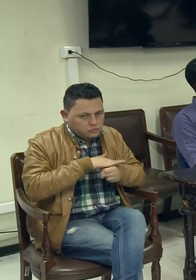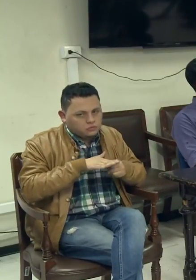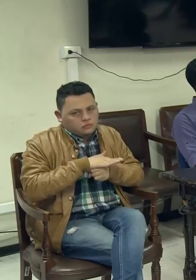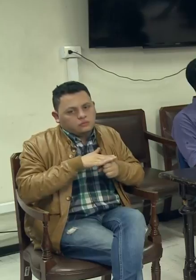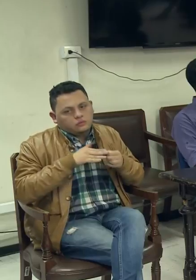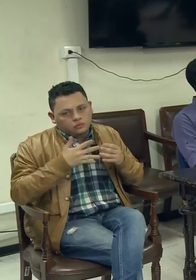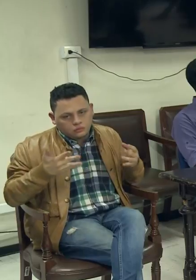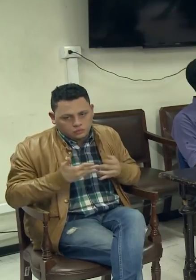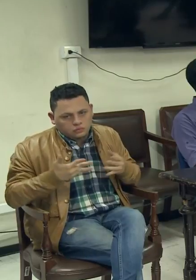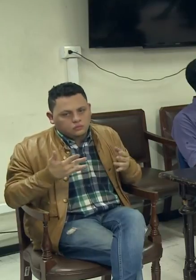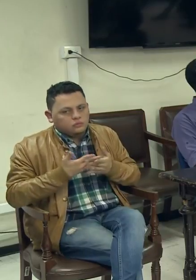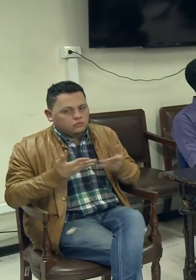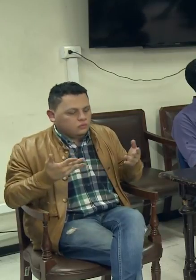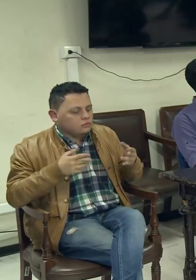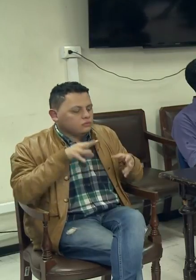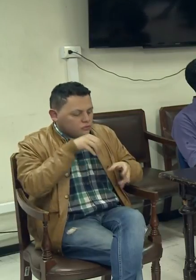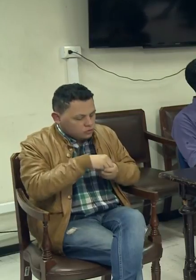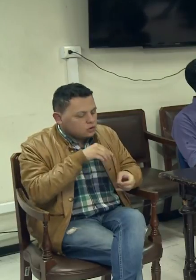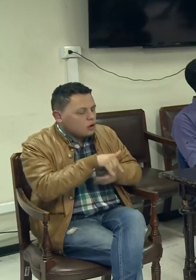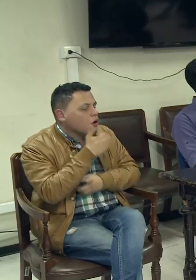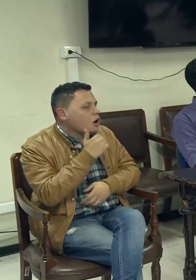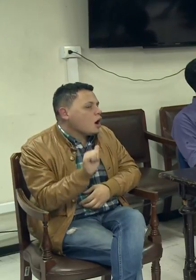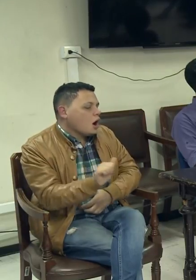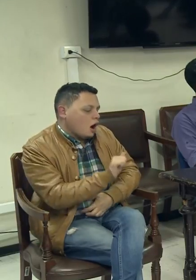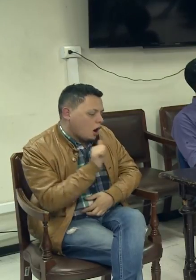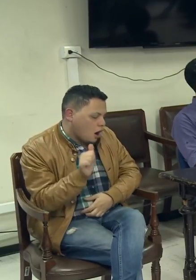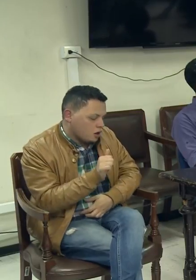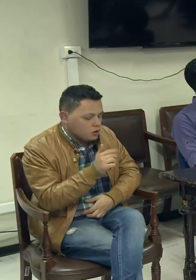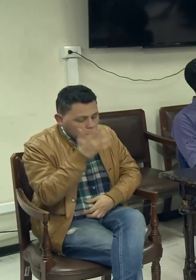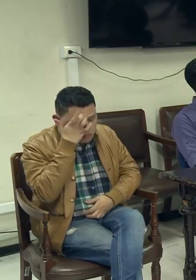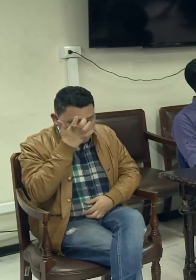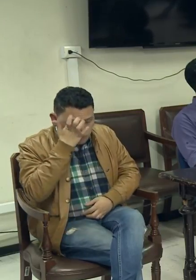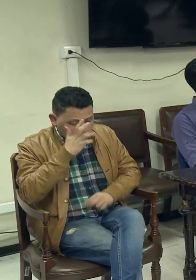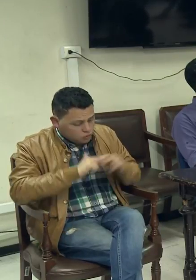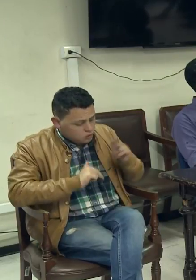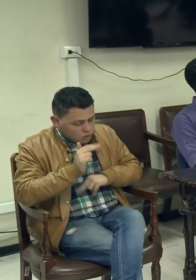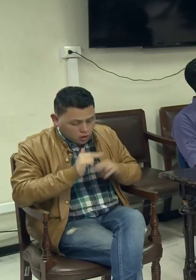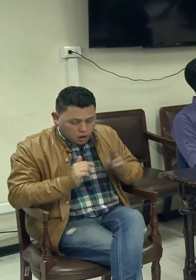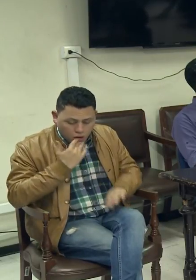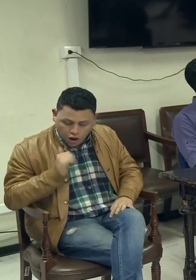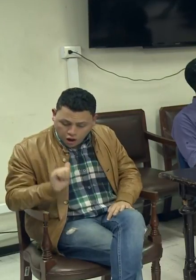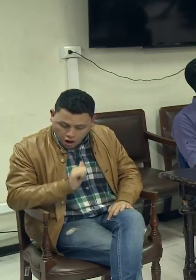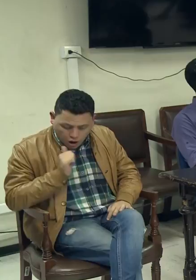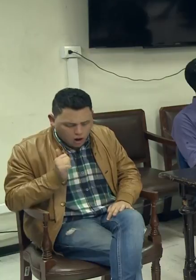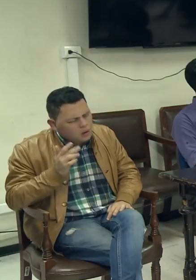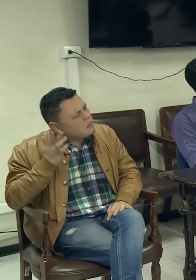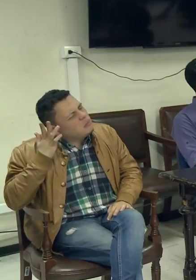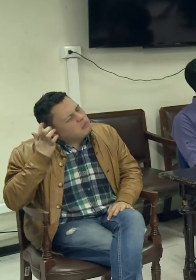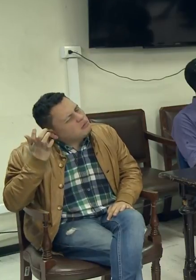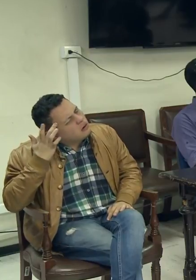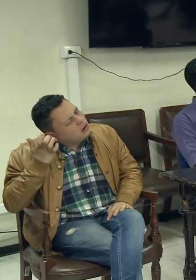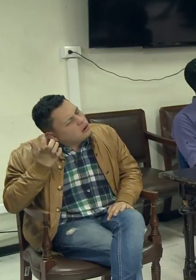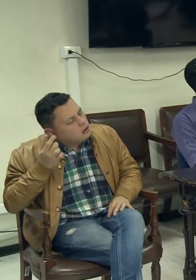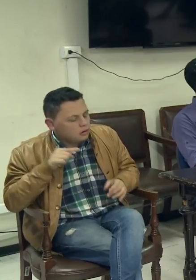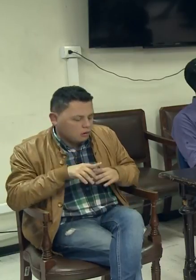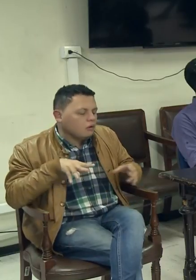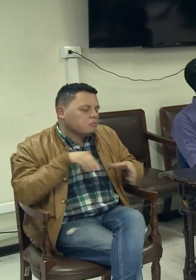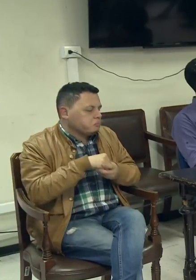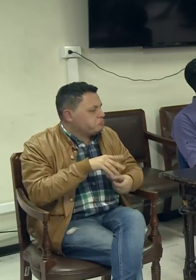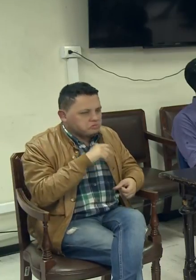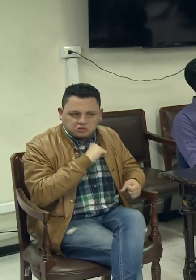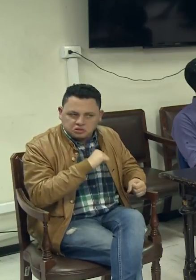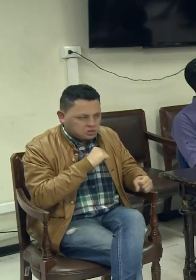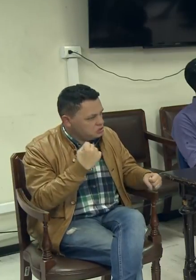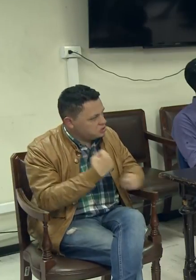se quedan en el barrio y construyen un círculo de mujeres. ¿Por qué construyen el círculo de mujeres? Pues porque son